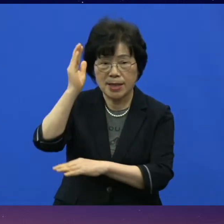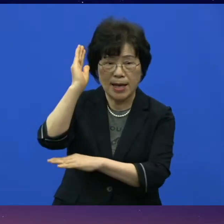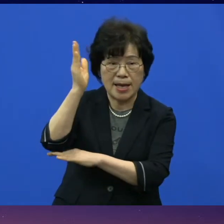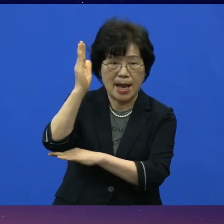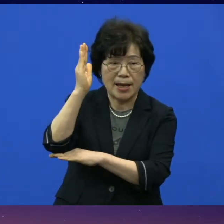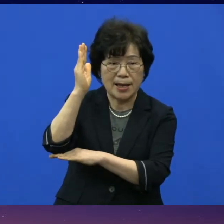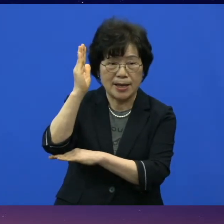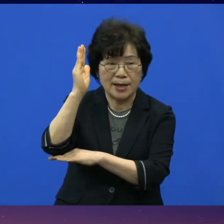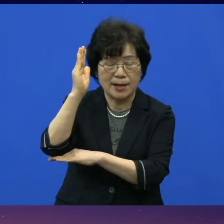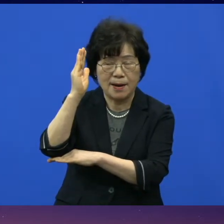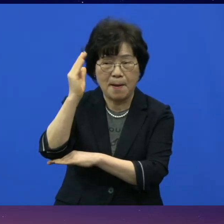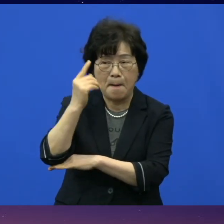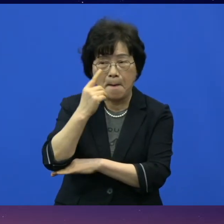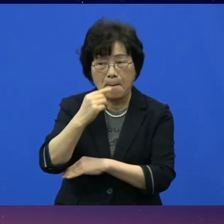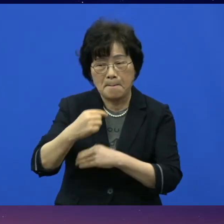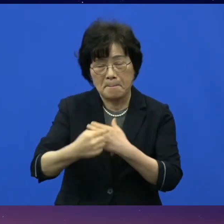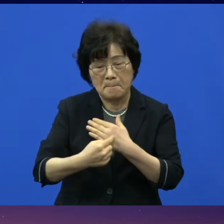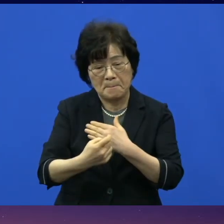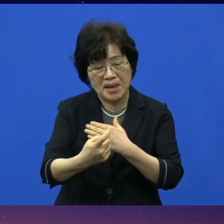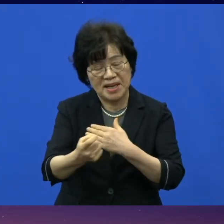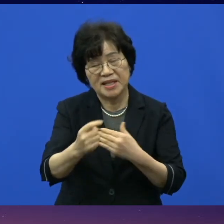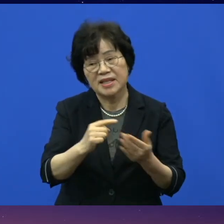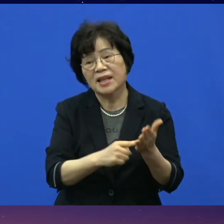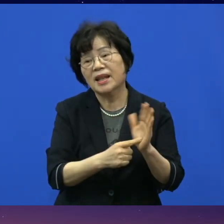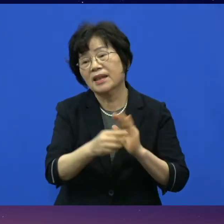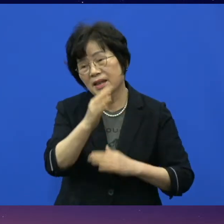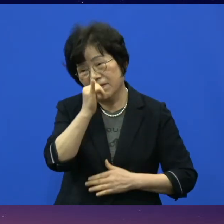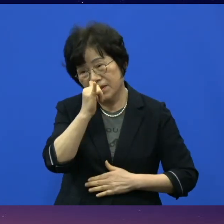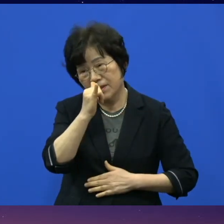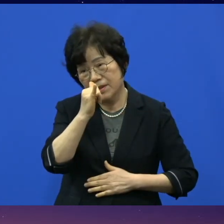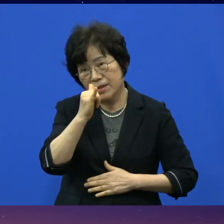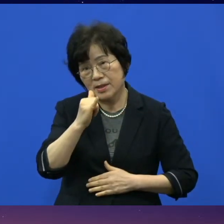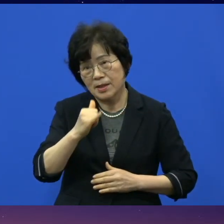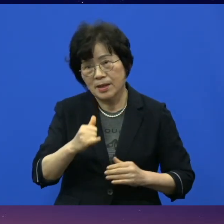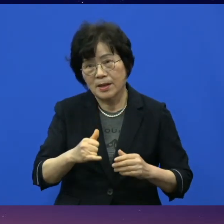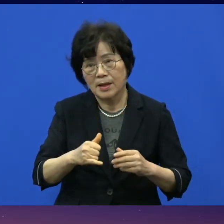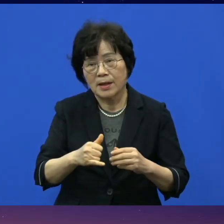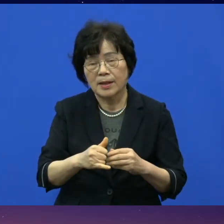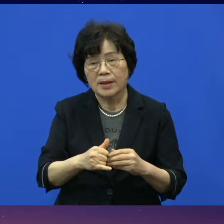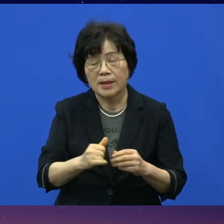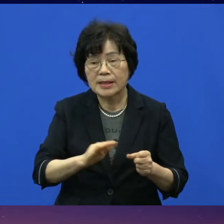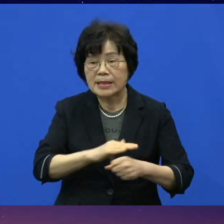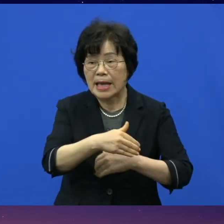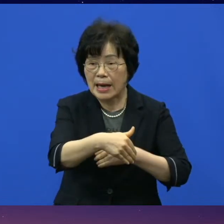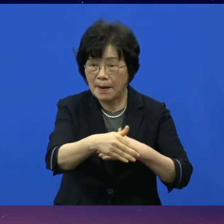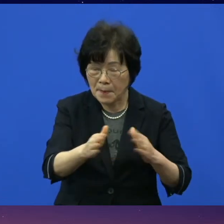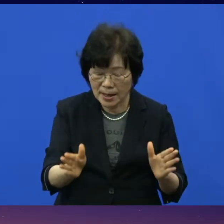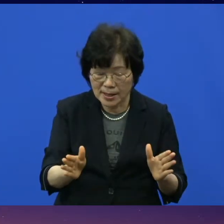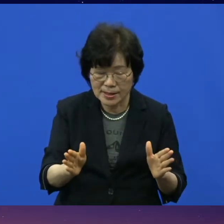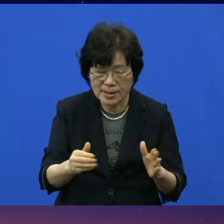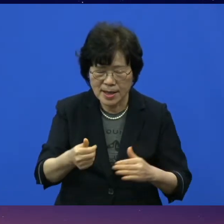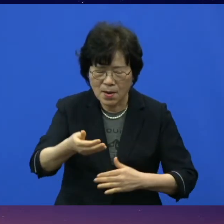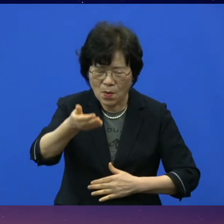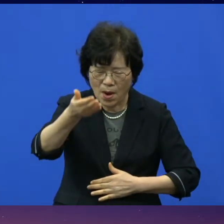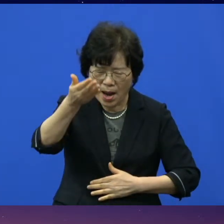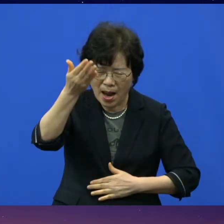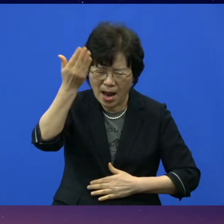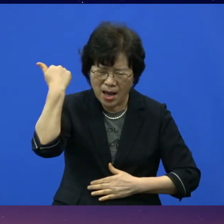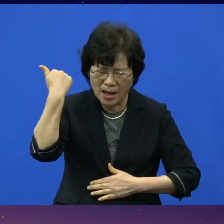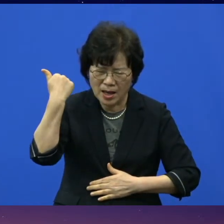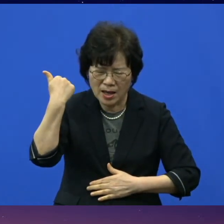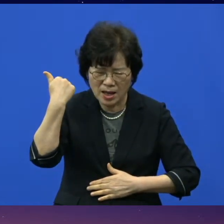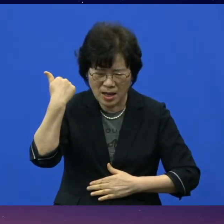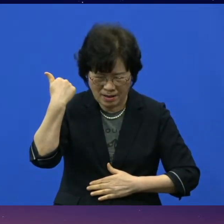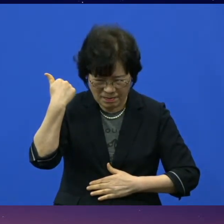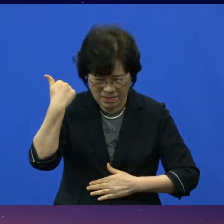멋지게 포장하고 싶어 한 거죠. 그래서 여러분, 이렇게 소그룹에서 옛날 과거의 약한 모습을 구태여 꺼내고